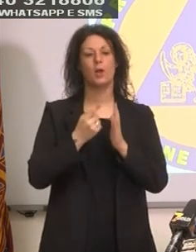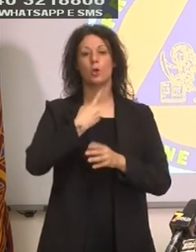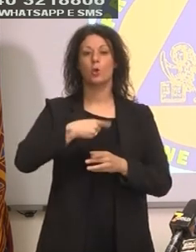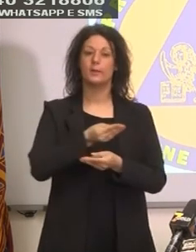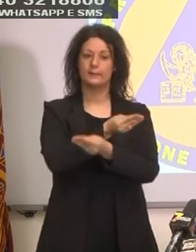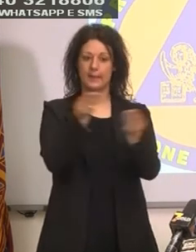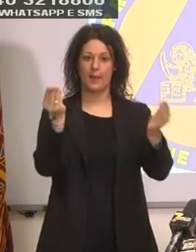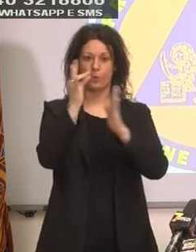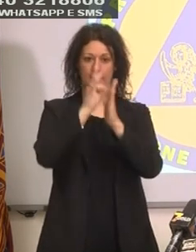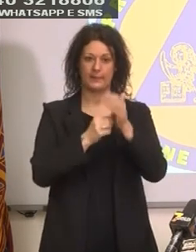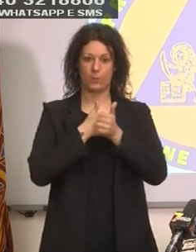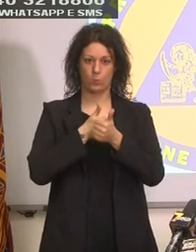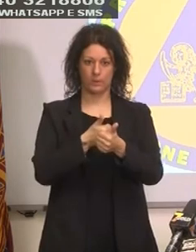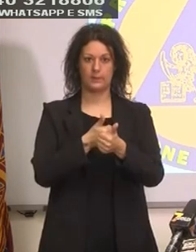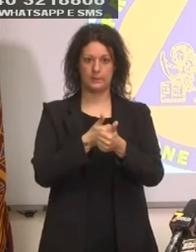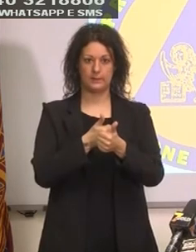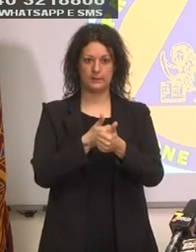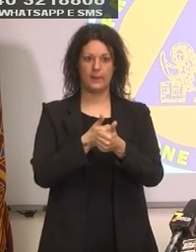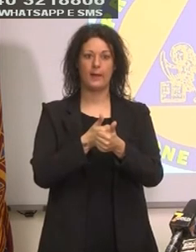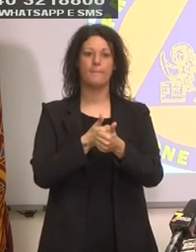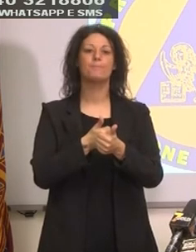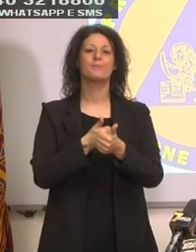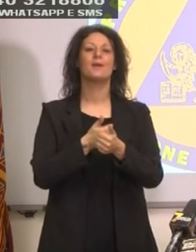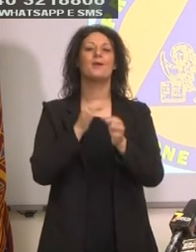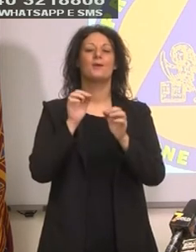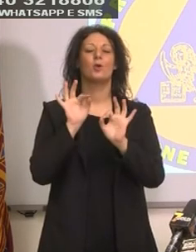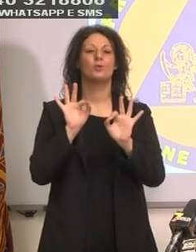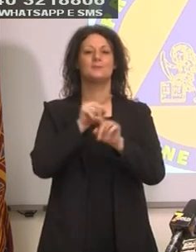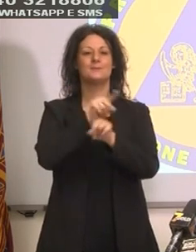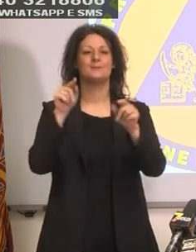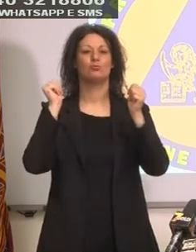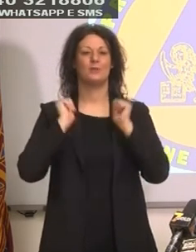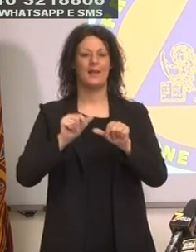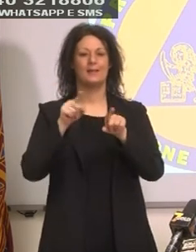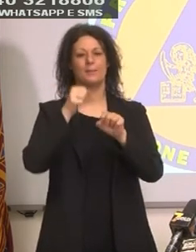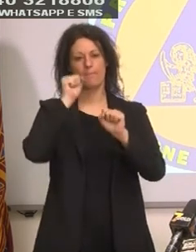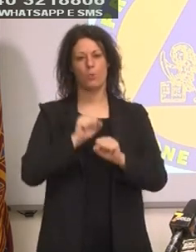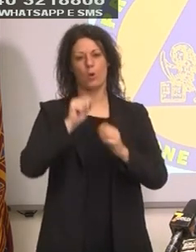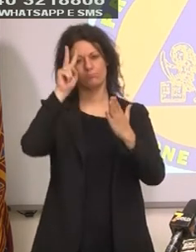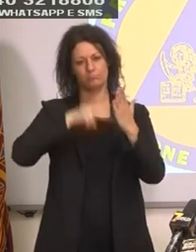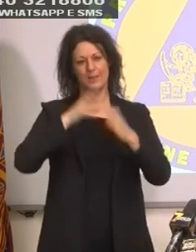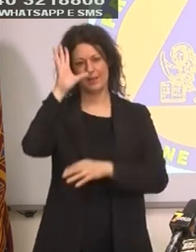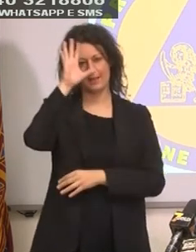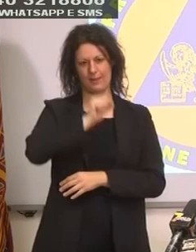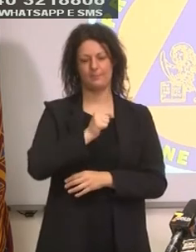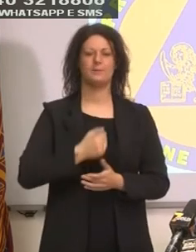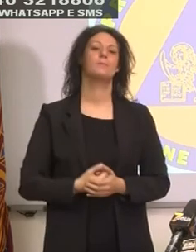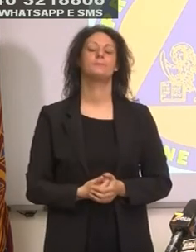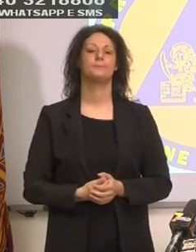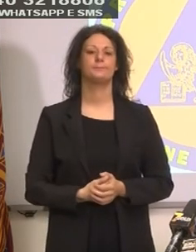guida, e in modo tale che anche i cittadini sappiano su che fronte stiamo lavorando. Crediamo, e i